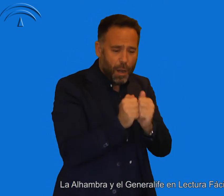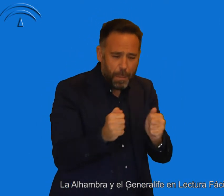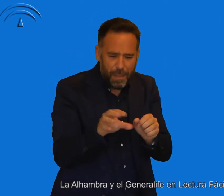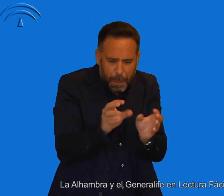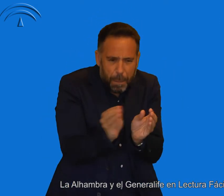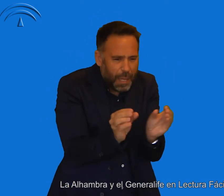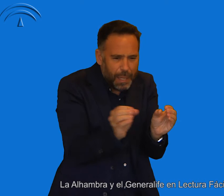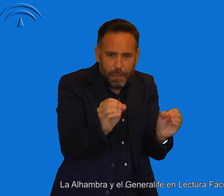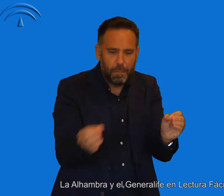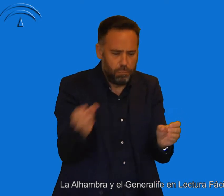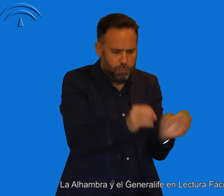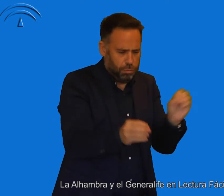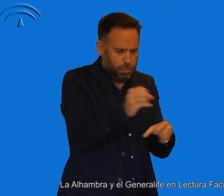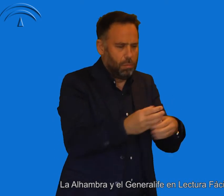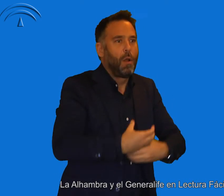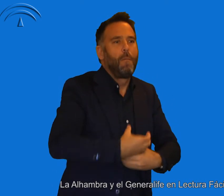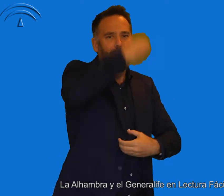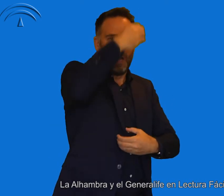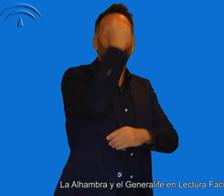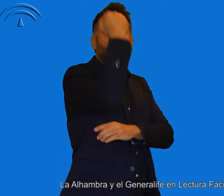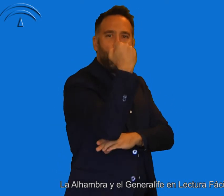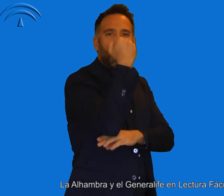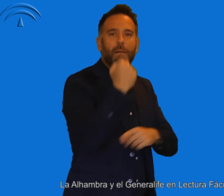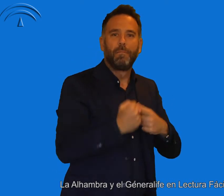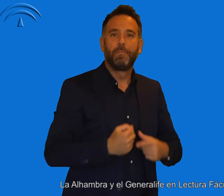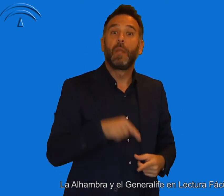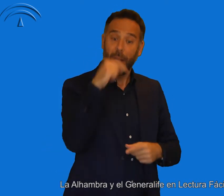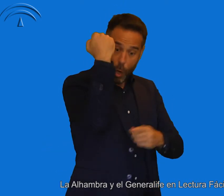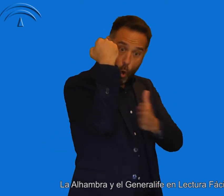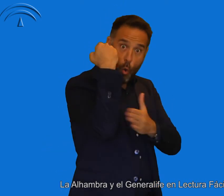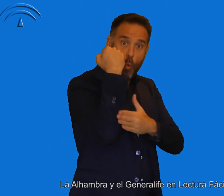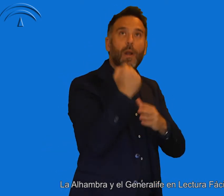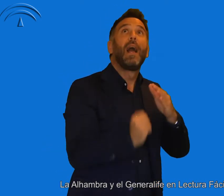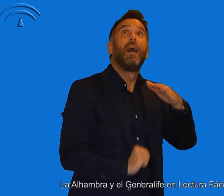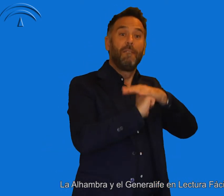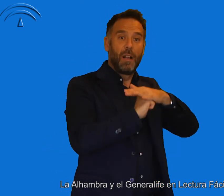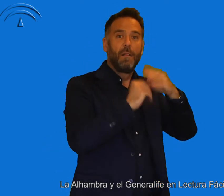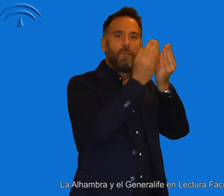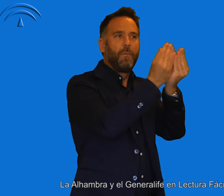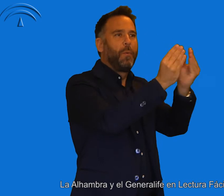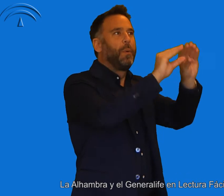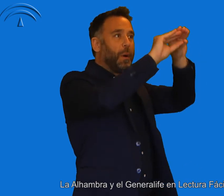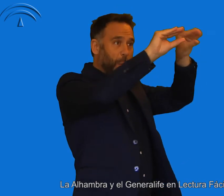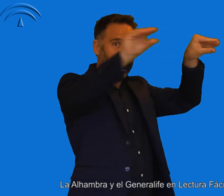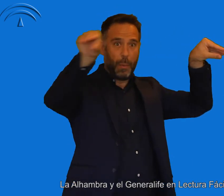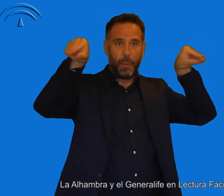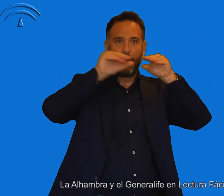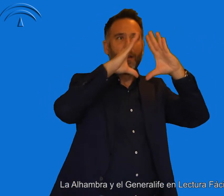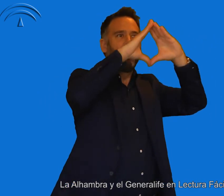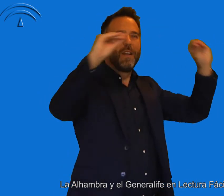formada por trocitos de rocas diferentes. Sobre las columnas, un friso decorado al estilo